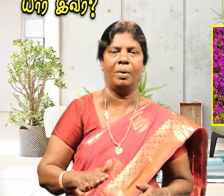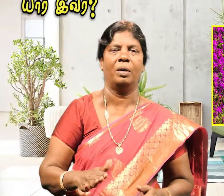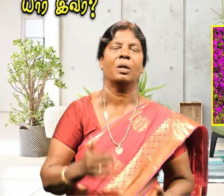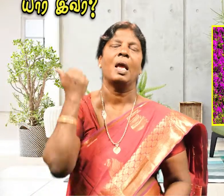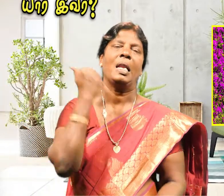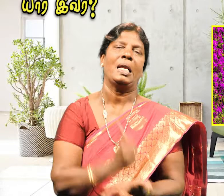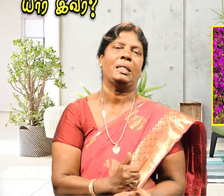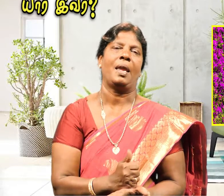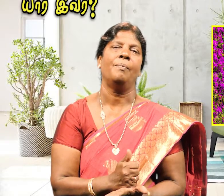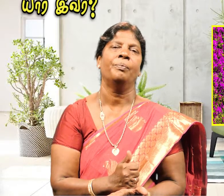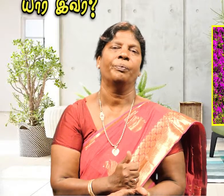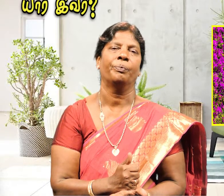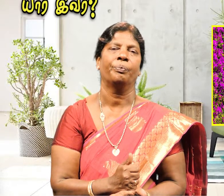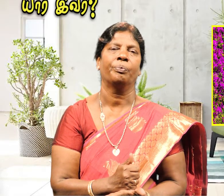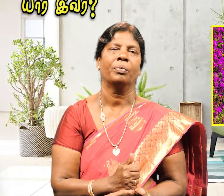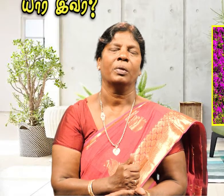என்று நிச்சயித்திருந்தோம்.